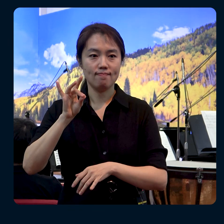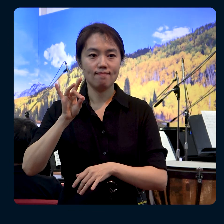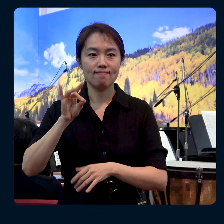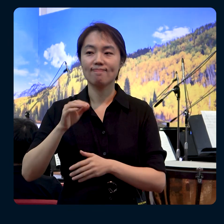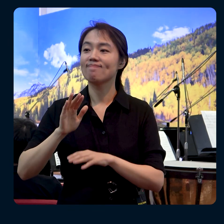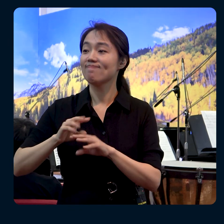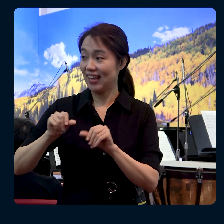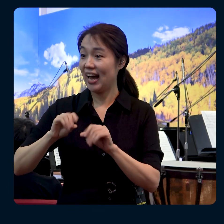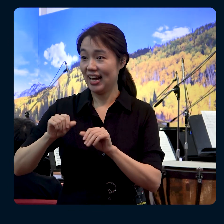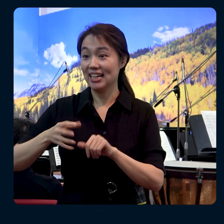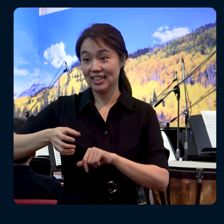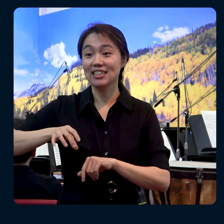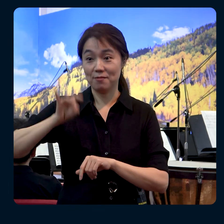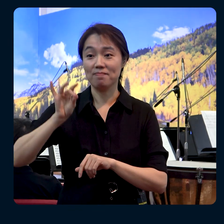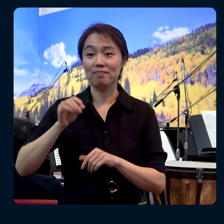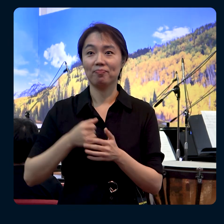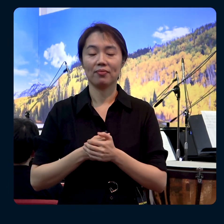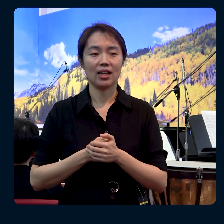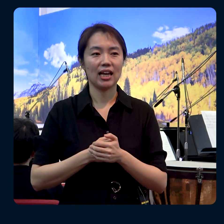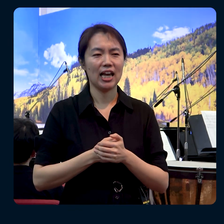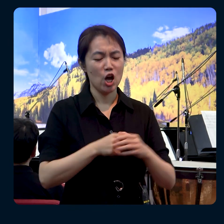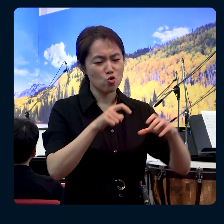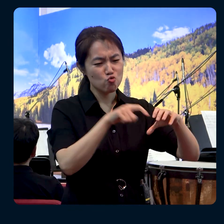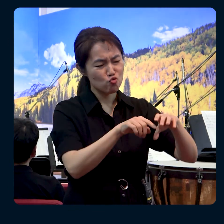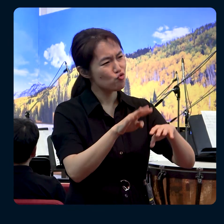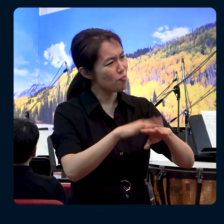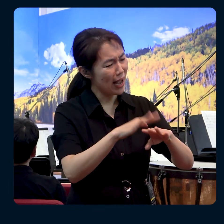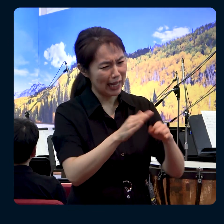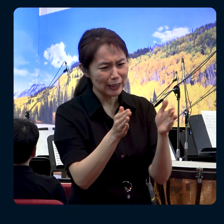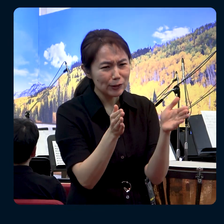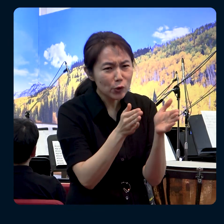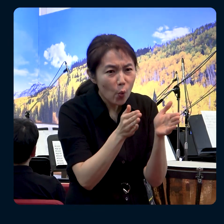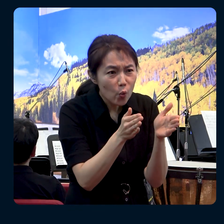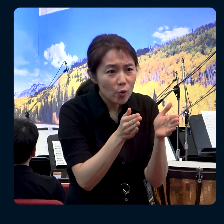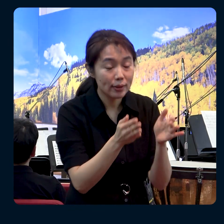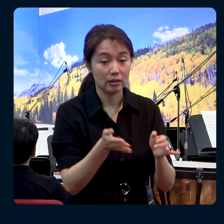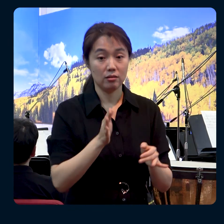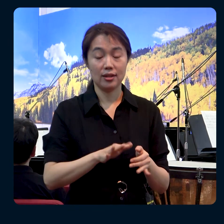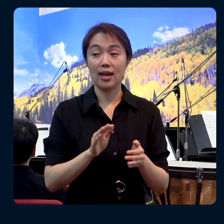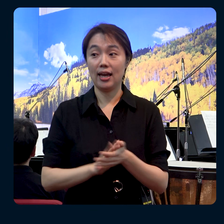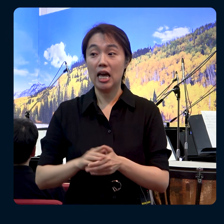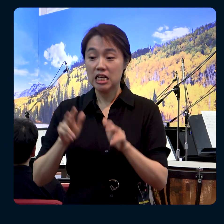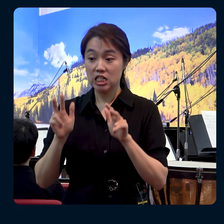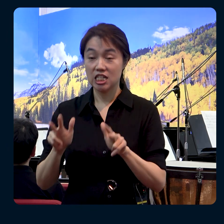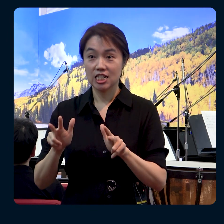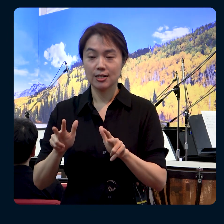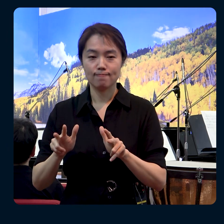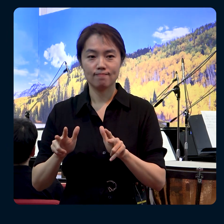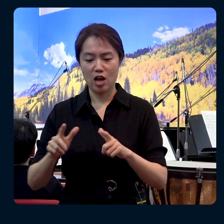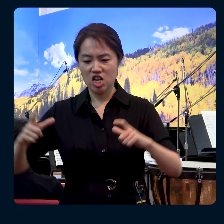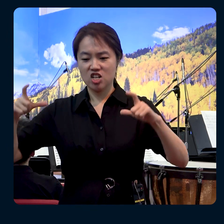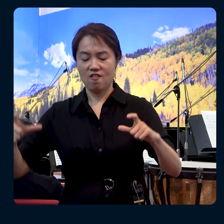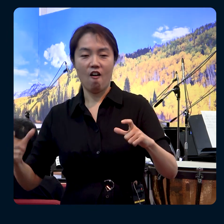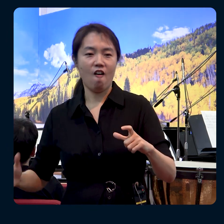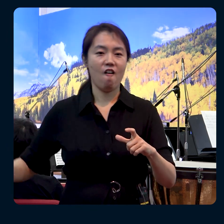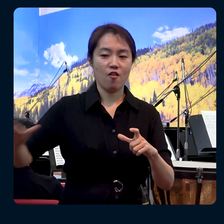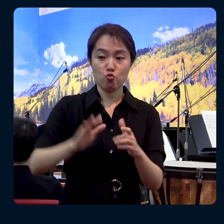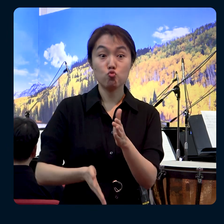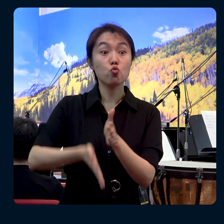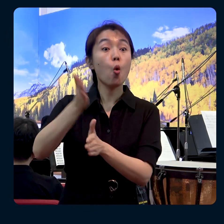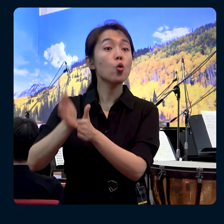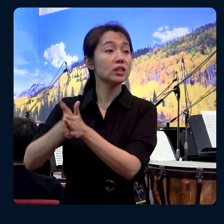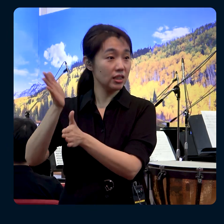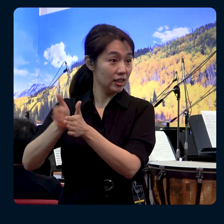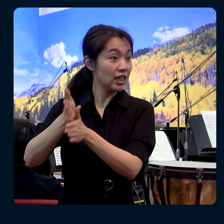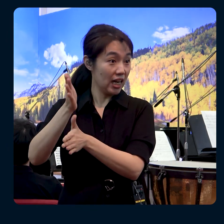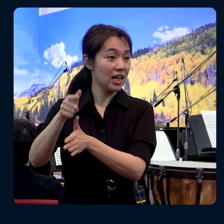막벨라굴 밭, 이거는요 사실은 그냥 조금 한 부분이잖아요. 그러나 여기는 뭐예요? 한 지역이, 도시가, 성읍이